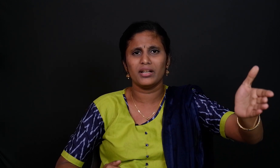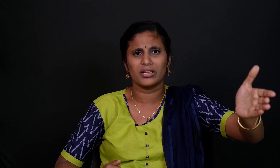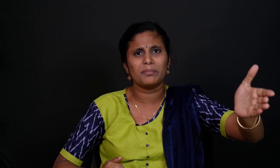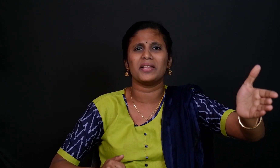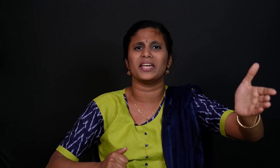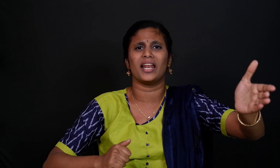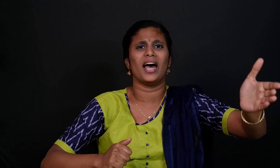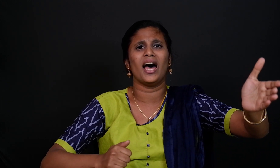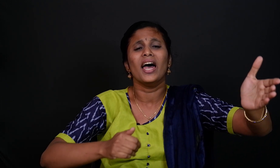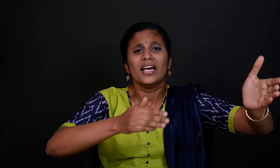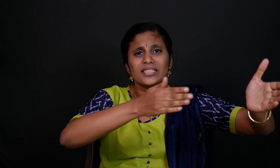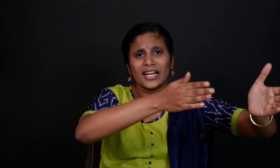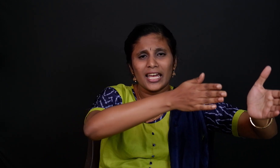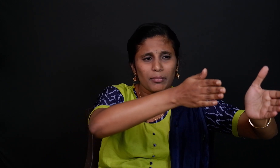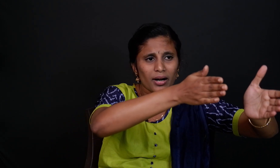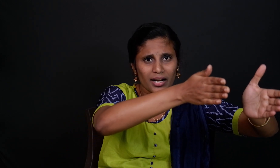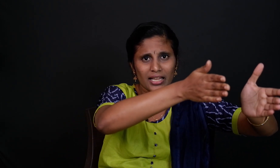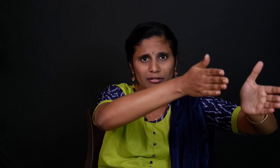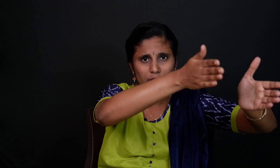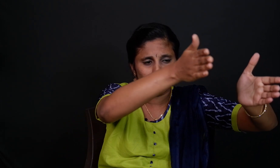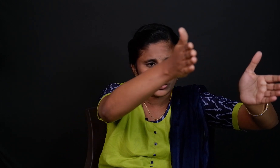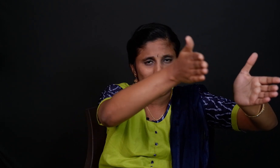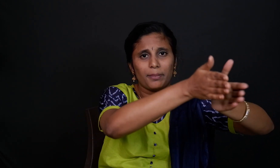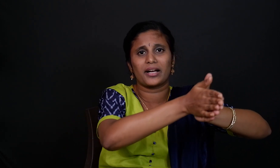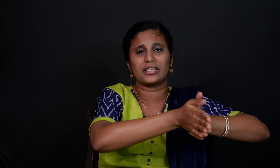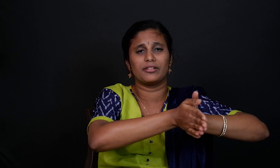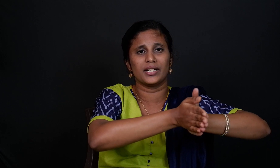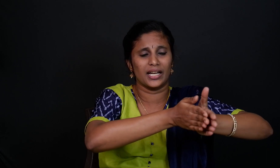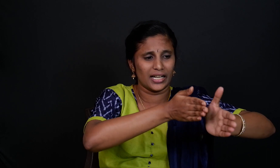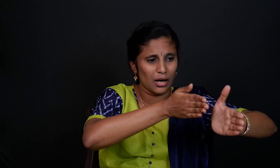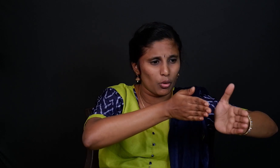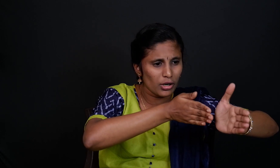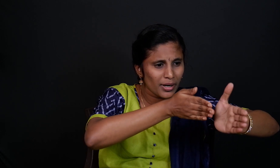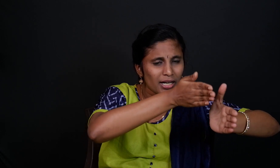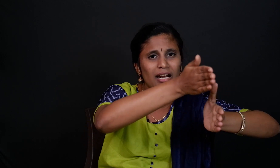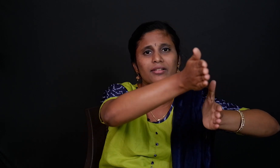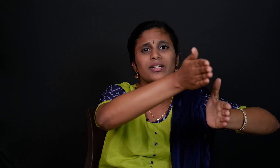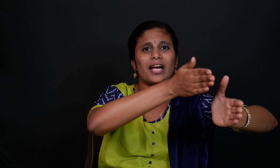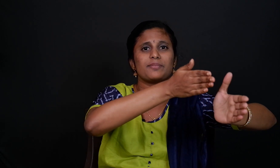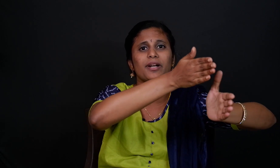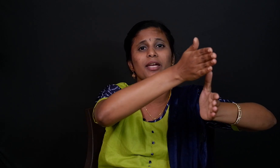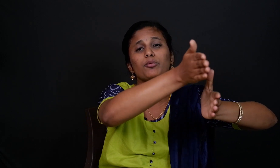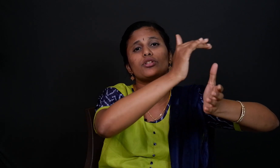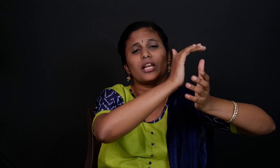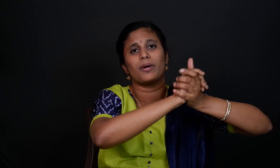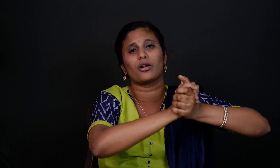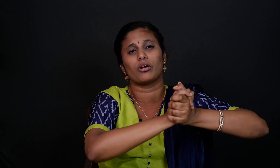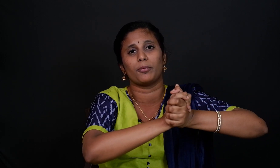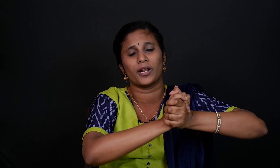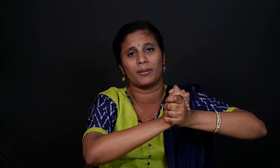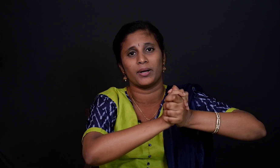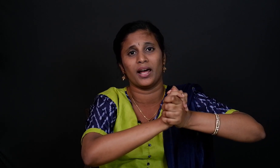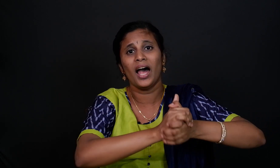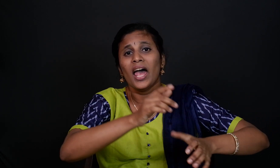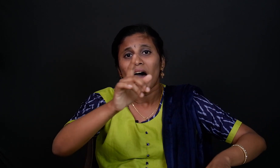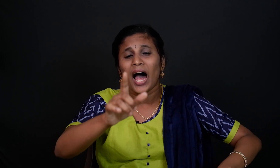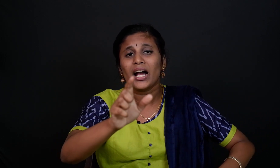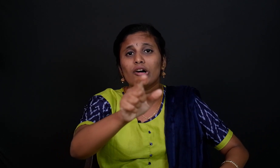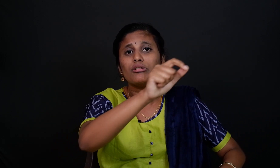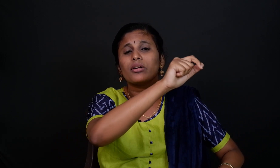வந்து பாத்தீங்கன்னா சென்னை பார்டர்ல தான் வந்து புதுச்சேரி பக்கத்துல வந்து இருக்கு. நான் ஒரு மணி நேரம் வந்து கிராஸ் பண்ணி புதுச்சேரி பார்டருக்குள்ள போனேன் அப்படின்னா அங்க வந்து ஒரு